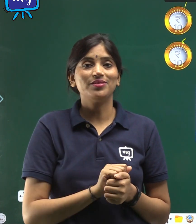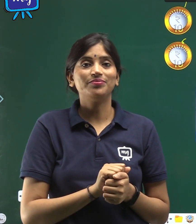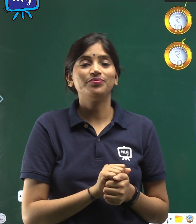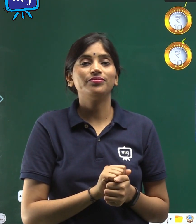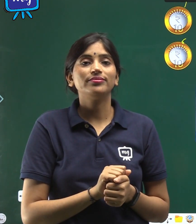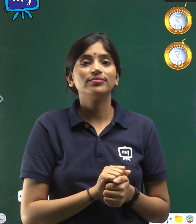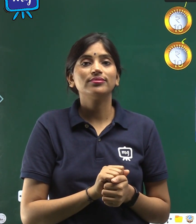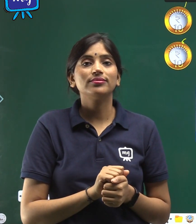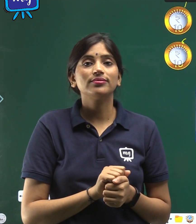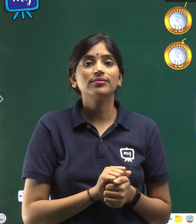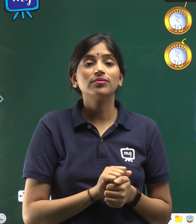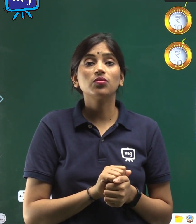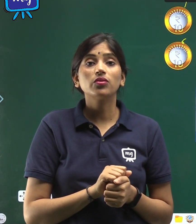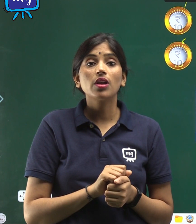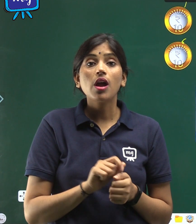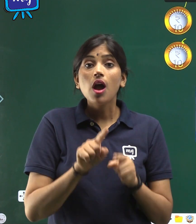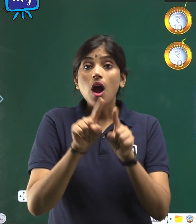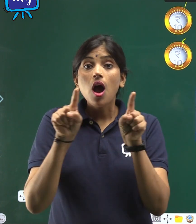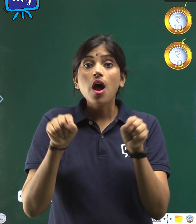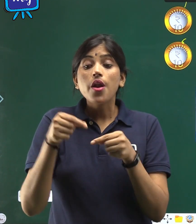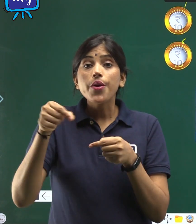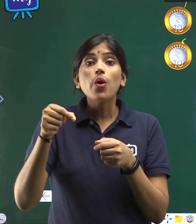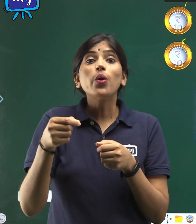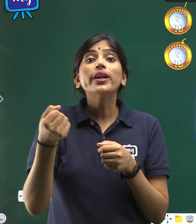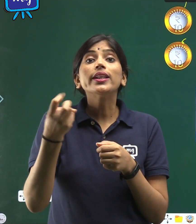10। ये कितने का नोट है?